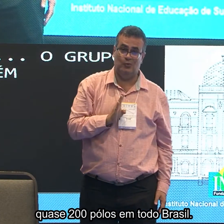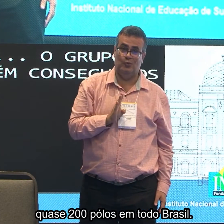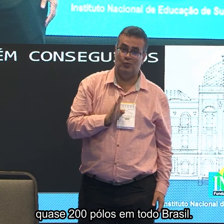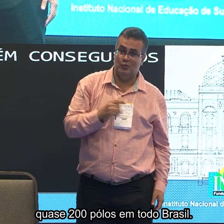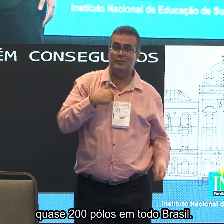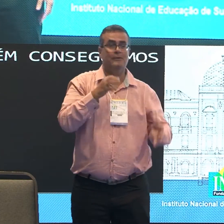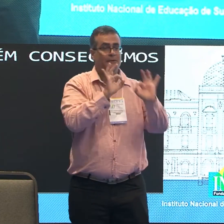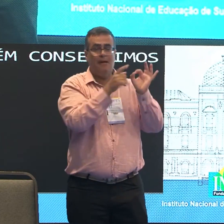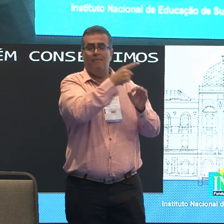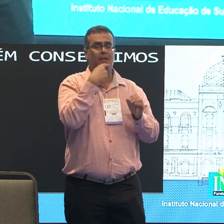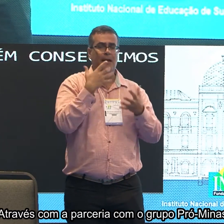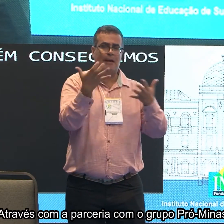Brasil,